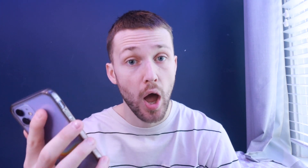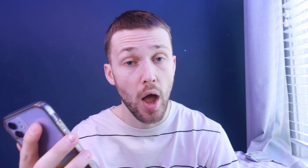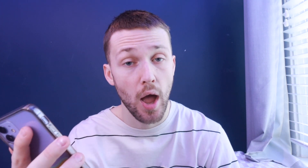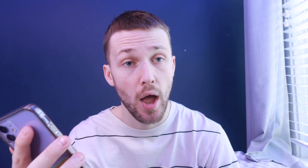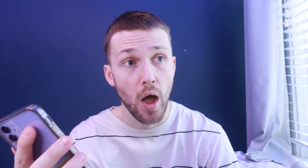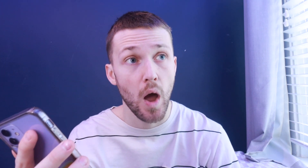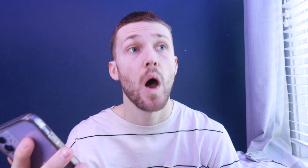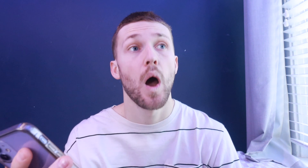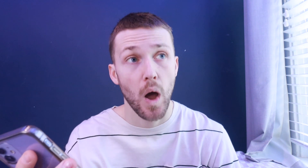beetje Nederlands.